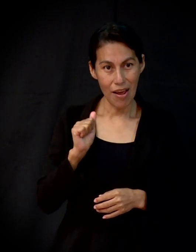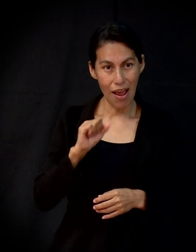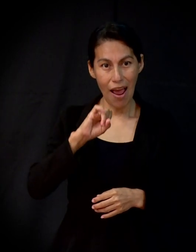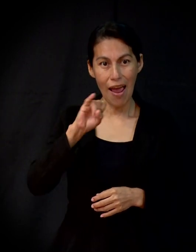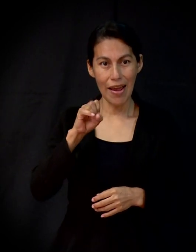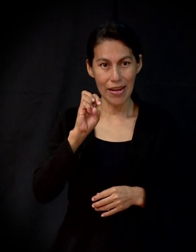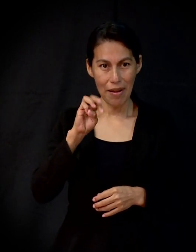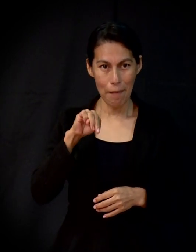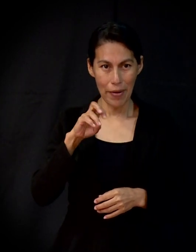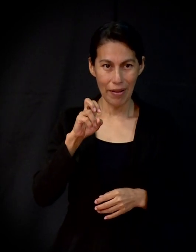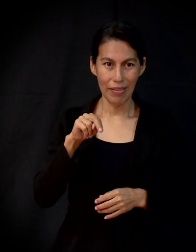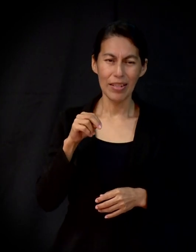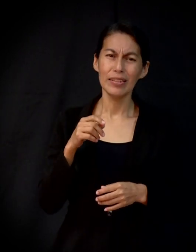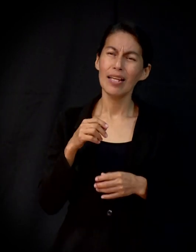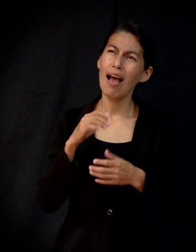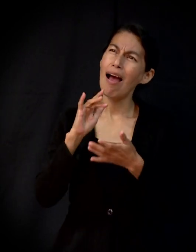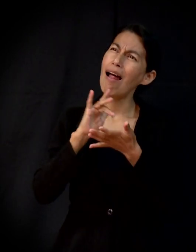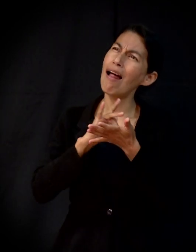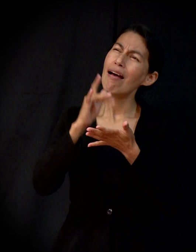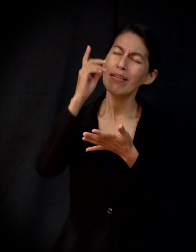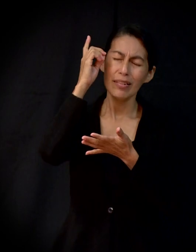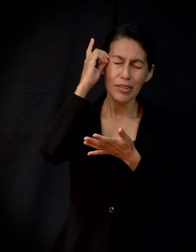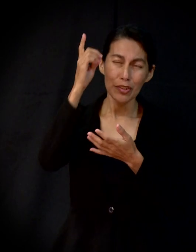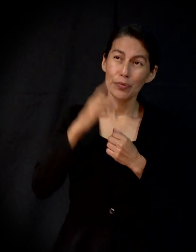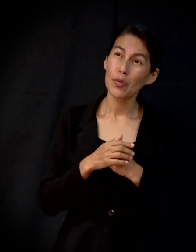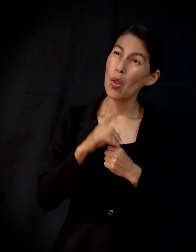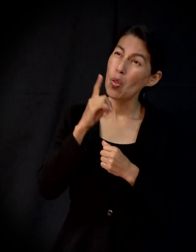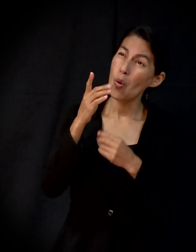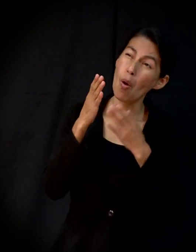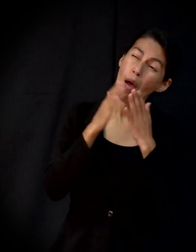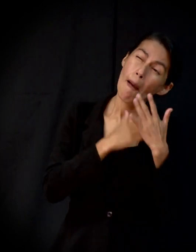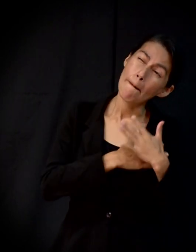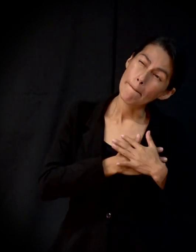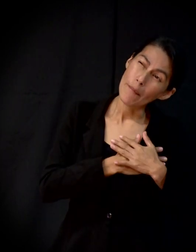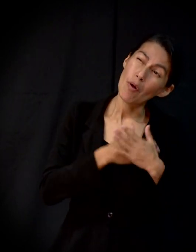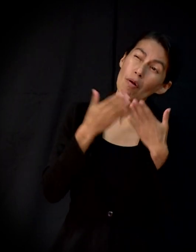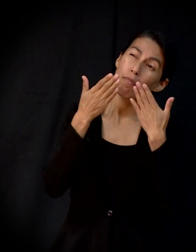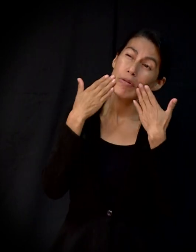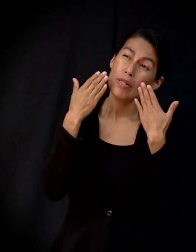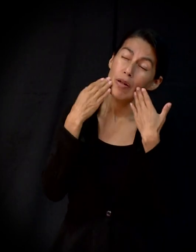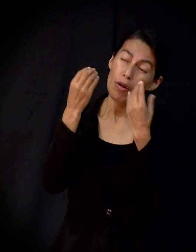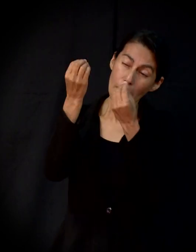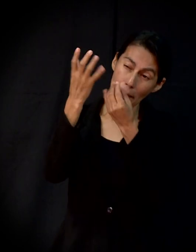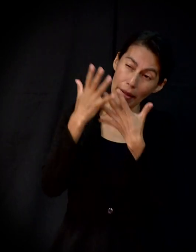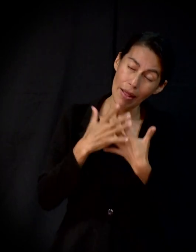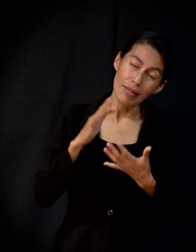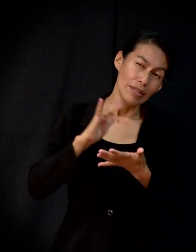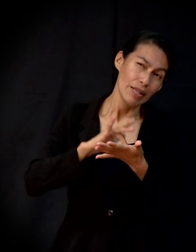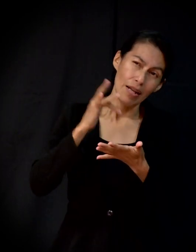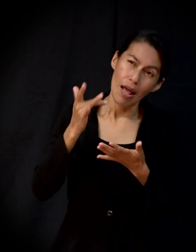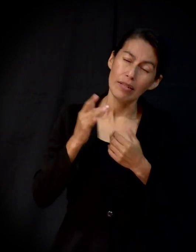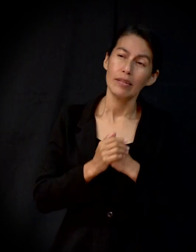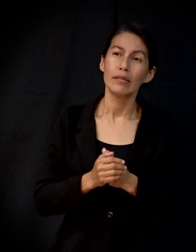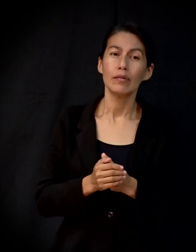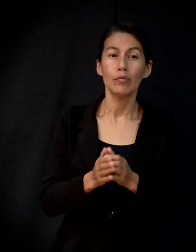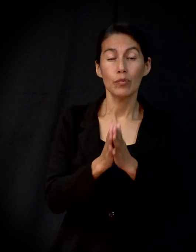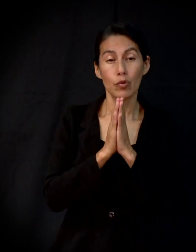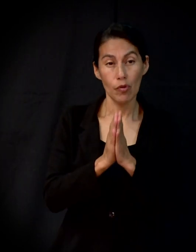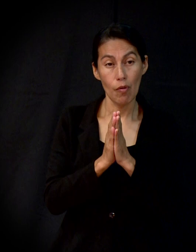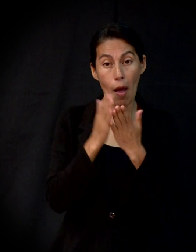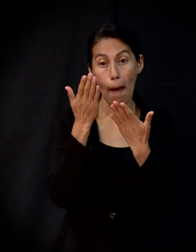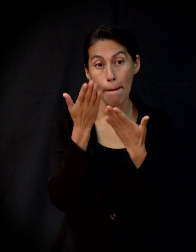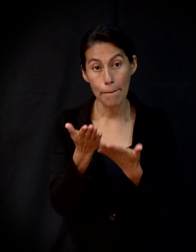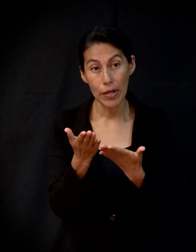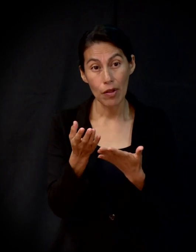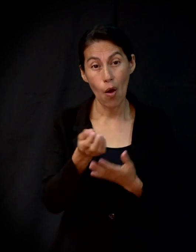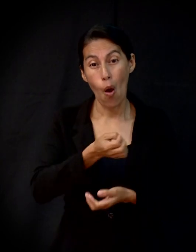por su misericordia. Amén. El infinito amor. Quiero pedirle que oren por San Andrés Úrsula de la